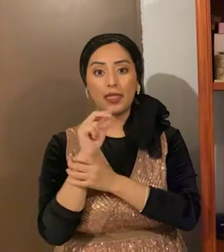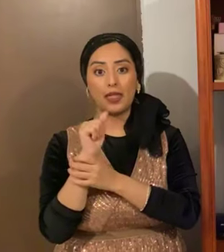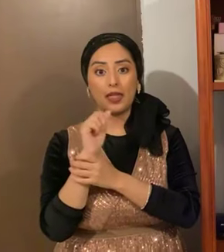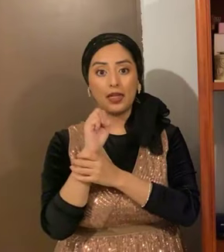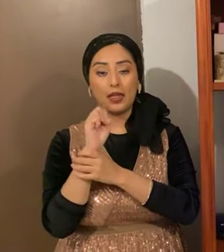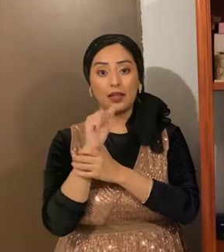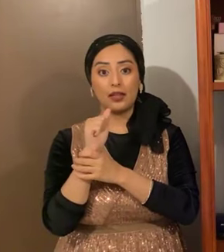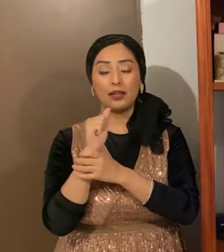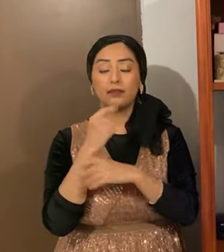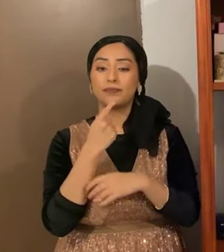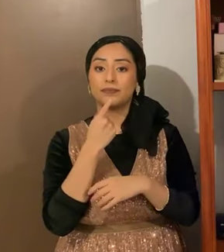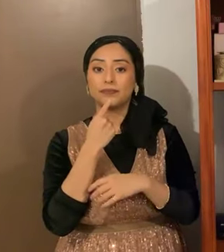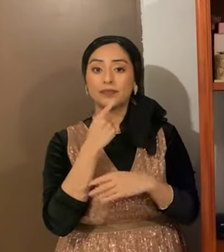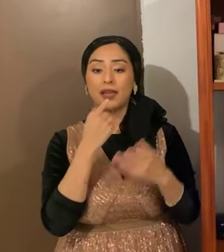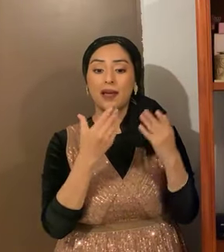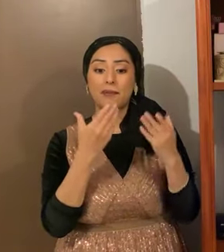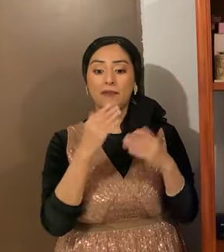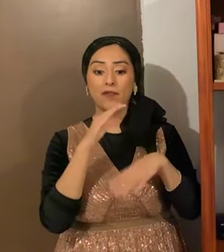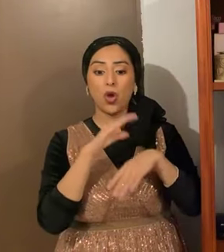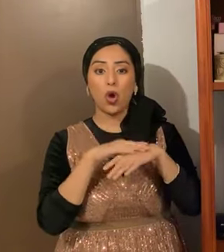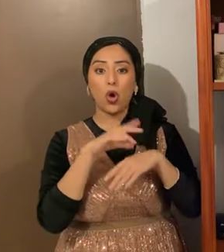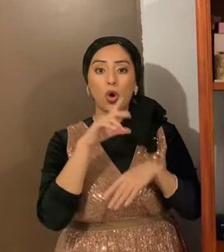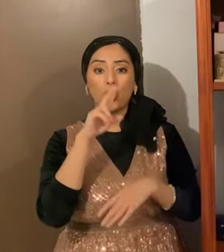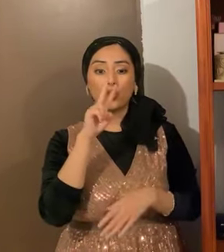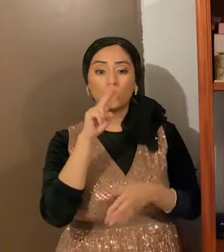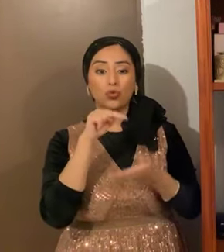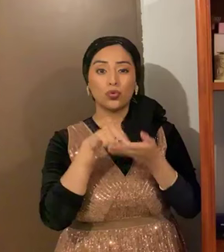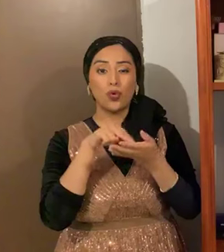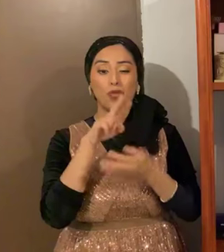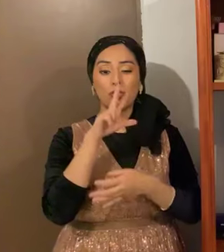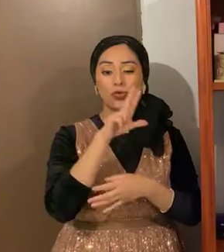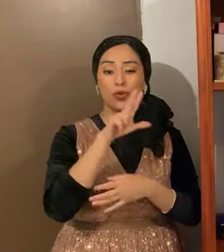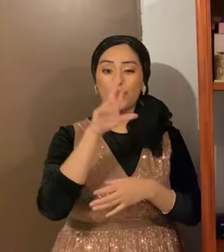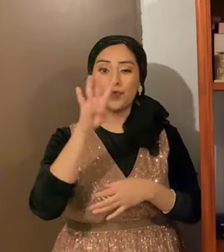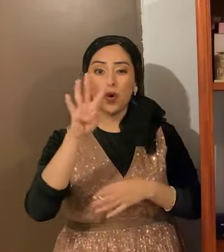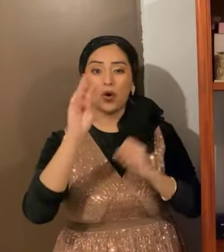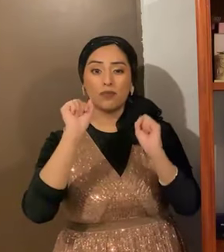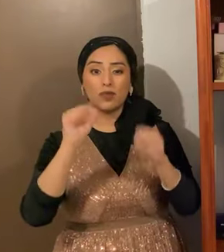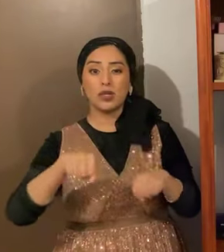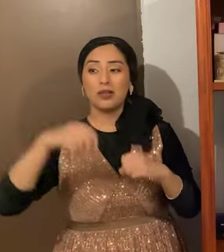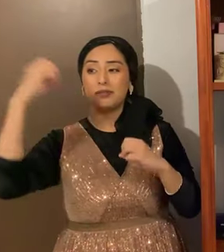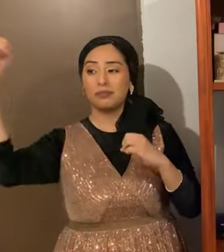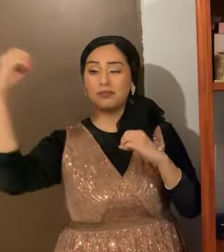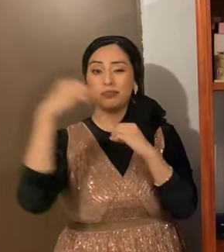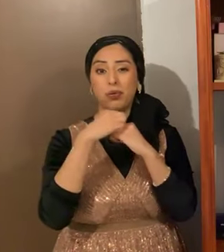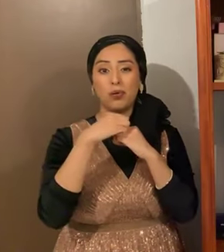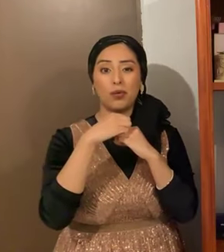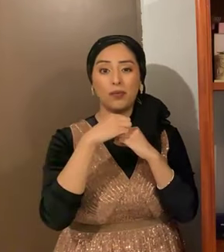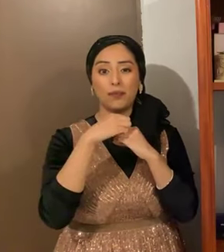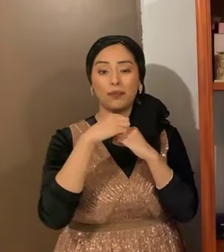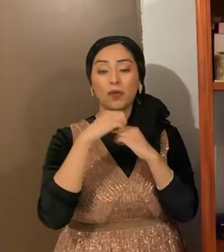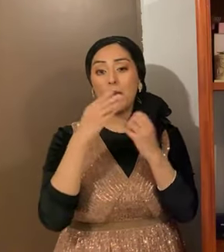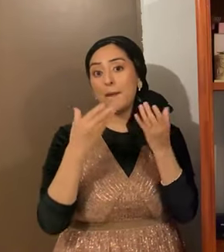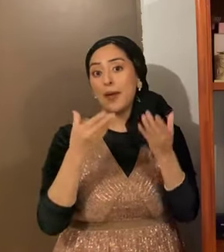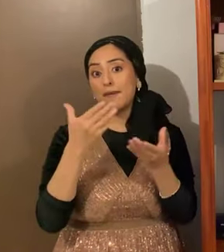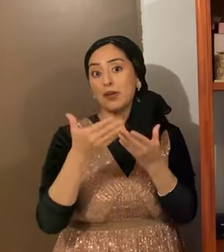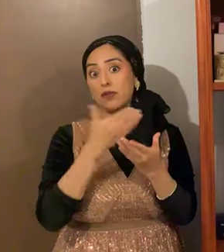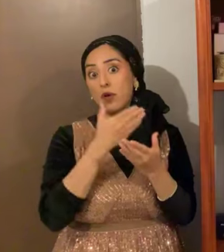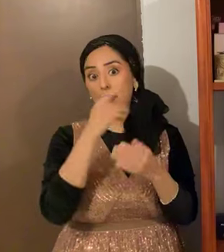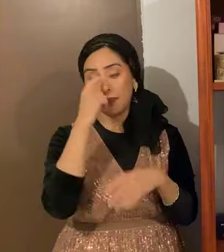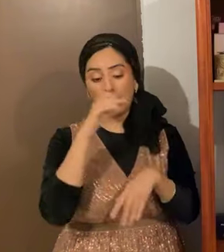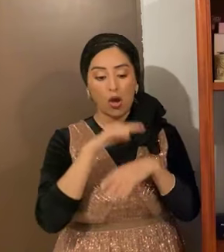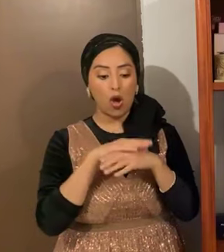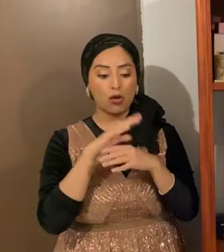2034 va a haber un asteroide que va a golpear la Tierra, etc. Pero el Eterno puede dar una sorpresa antes, porque en